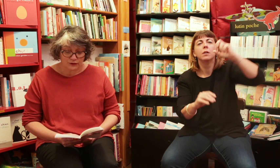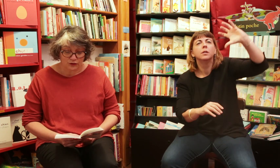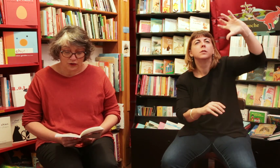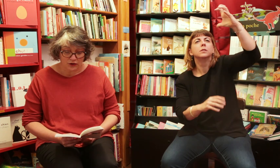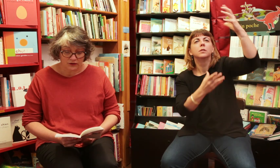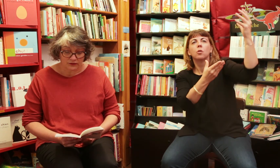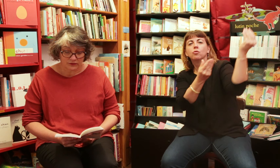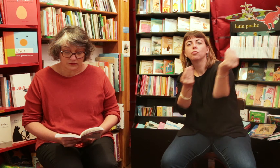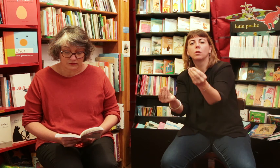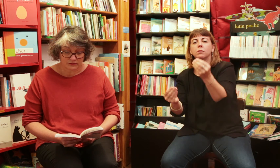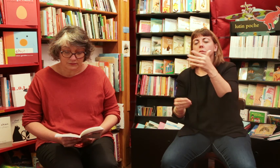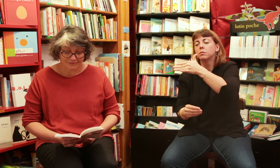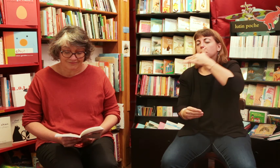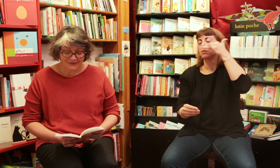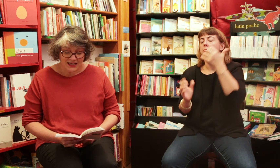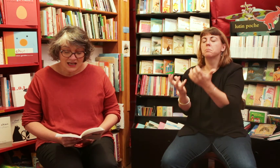les senteurs.